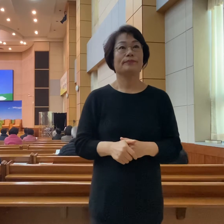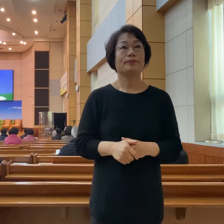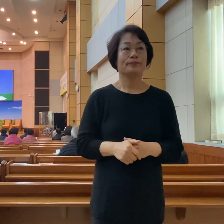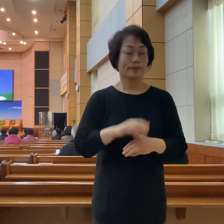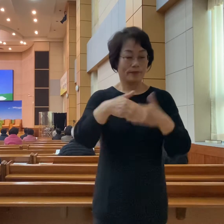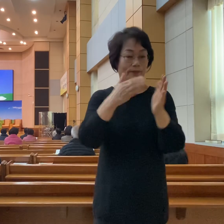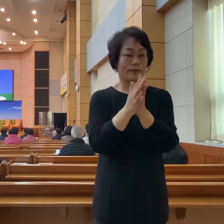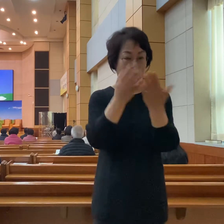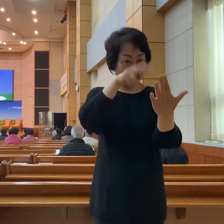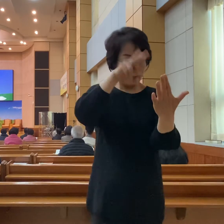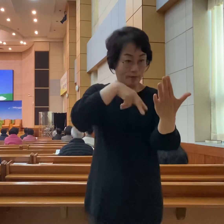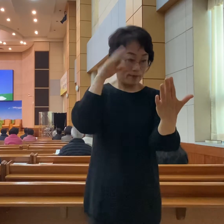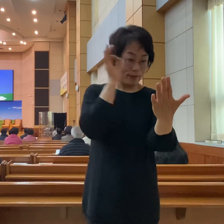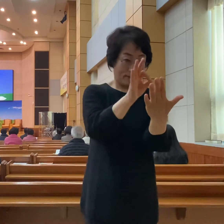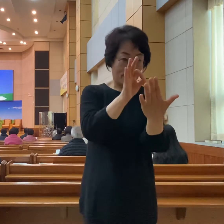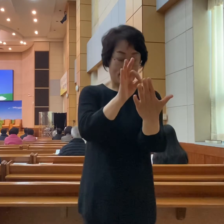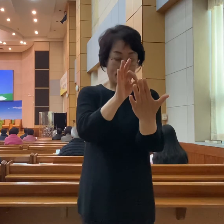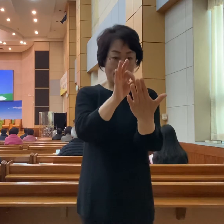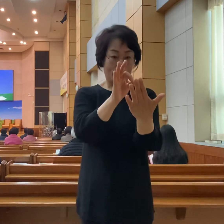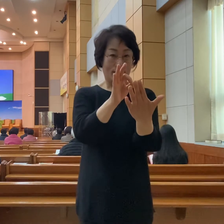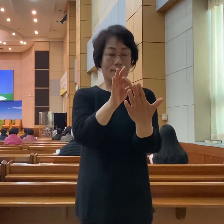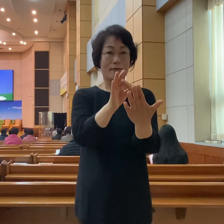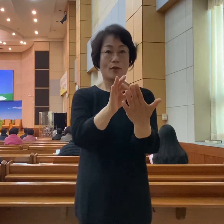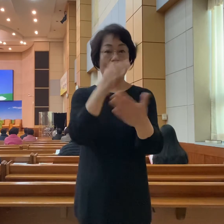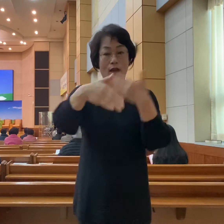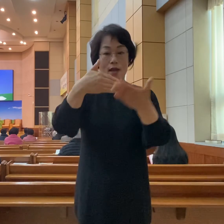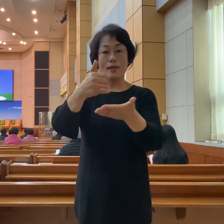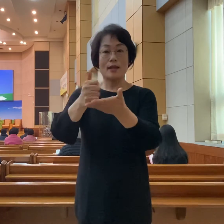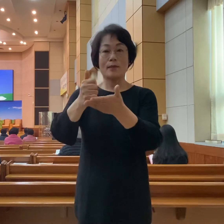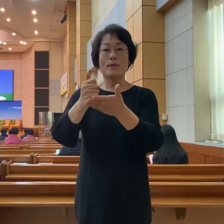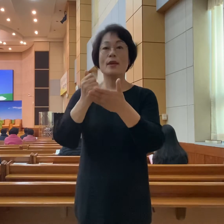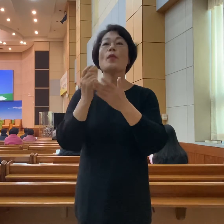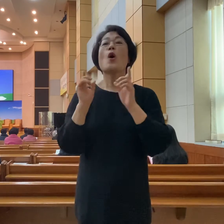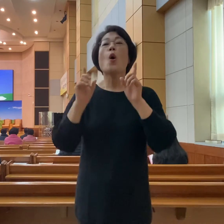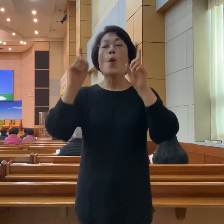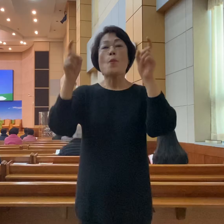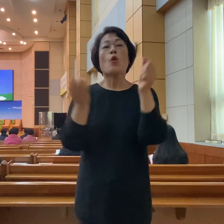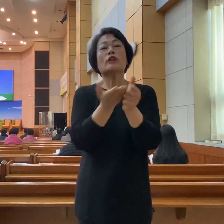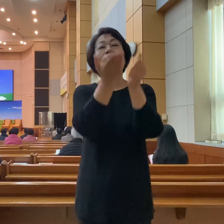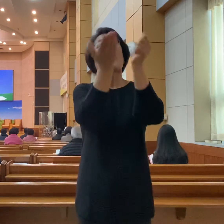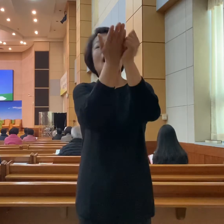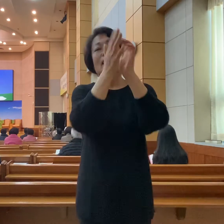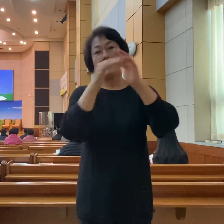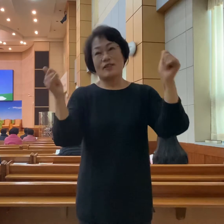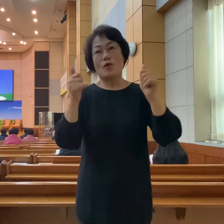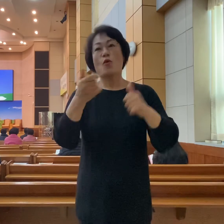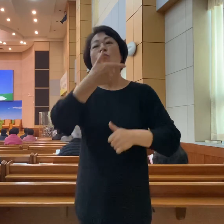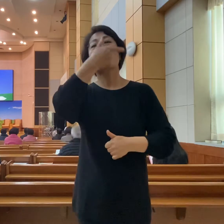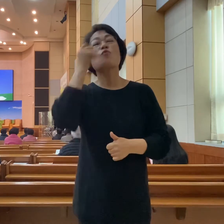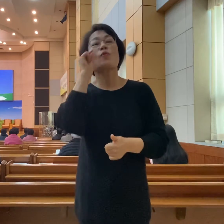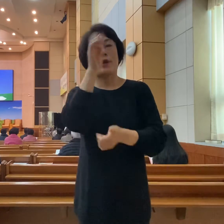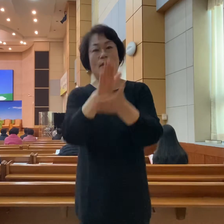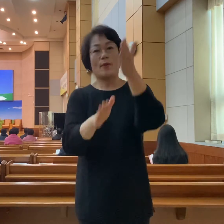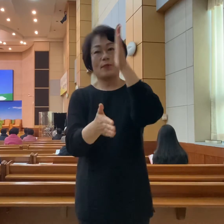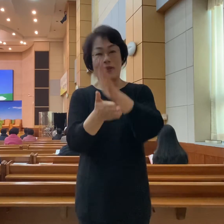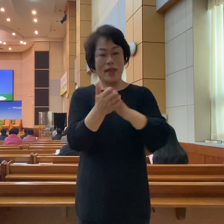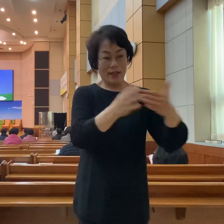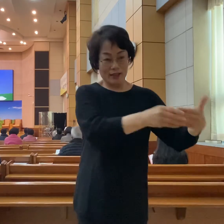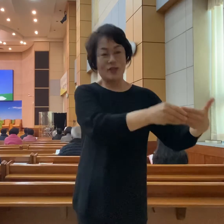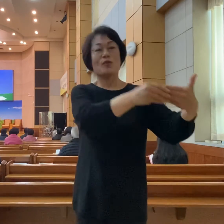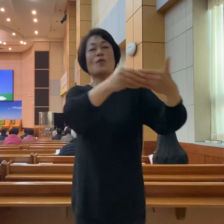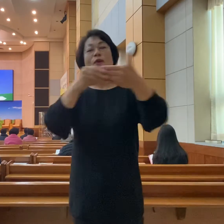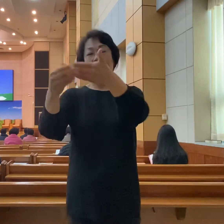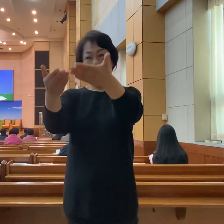성경을 읽어보게 되면 우리 하나님 목자가 되셔서 부족함이 없도록 그렇게